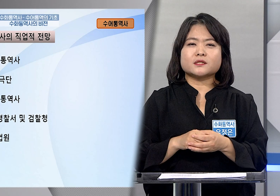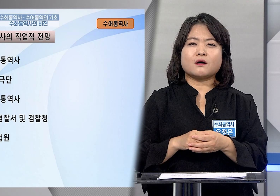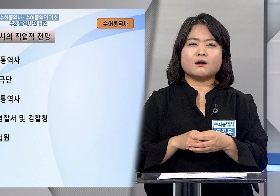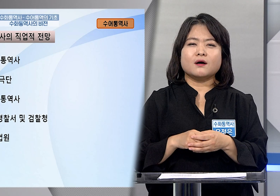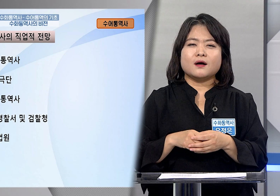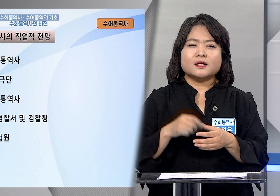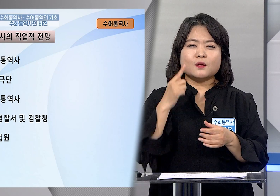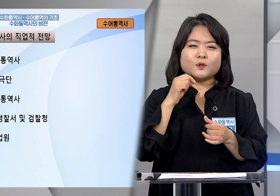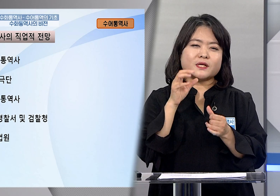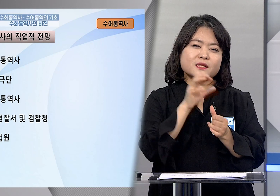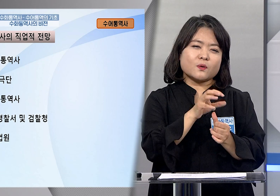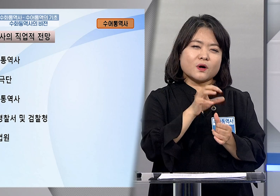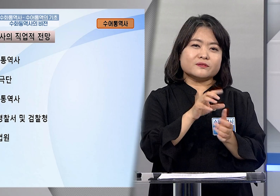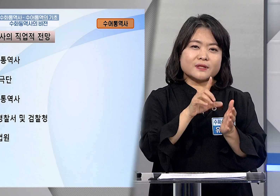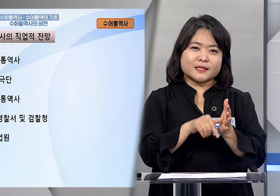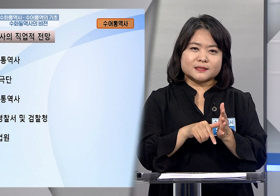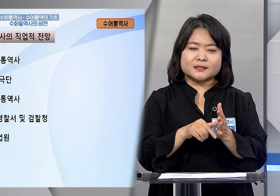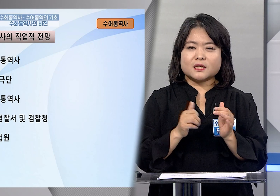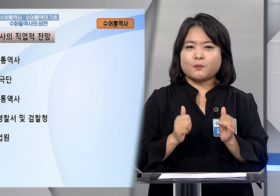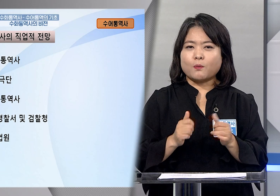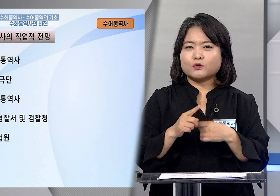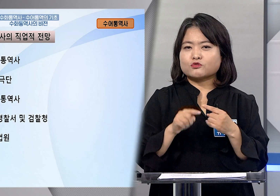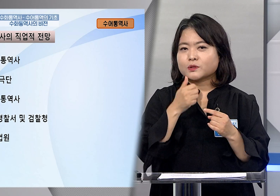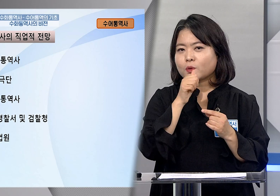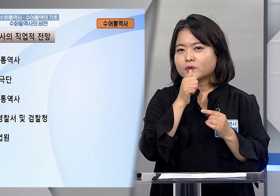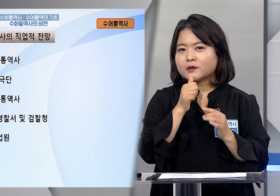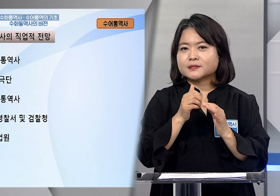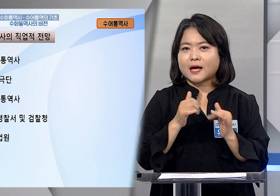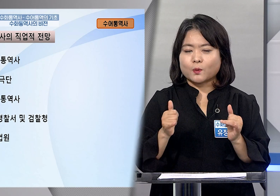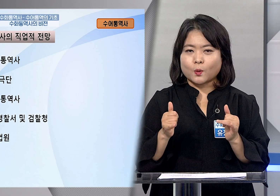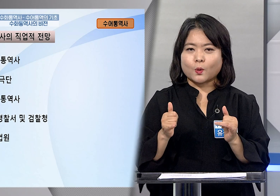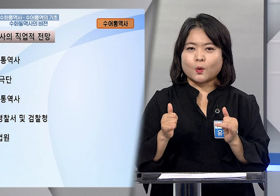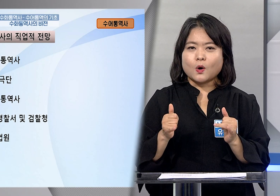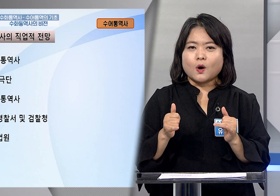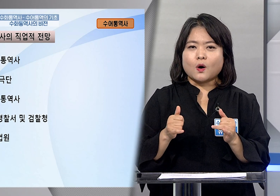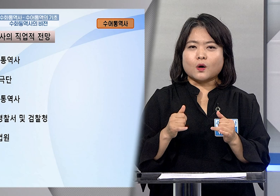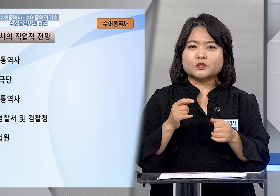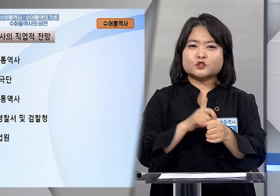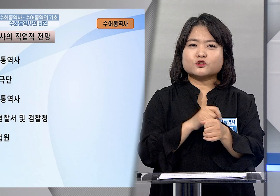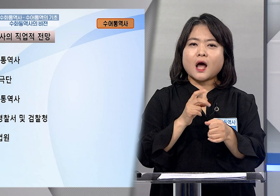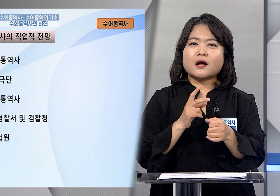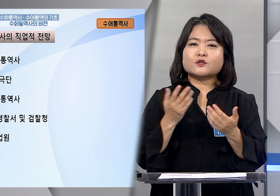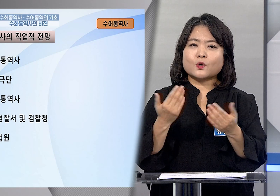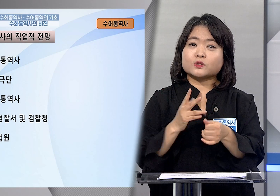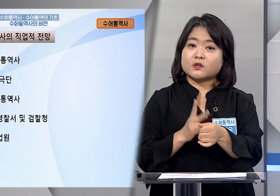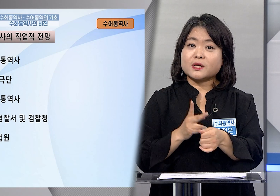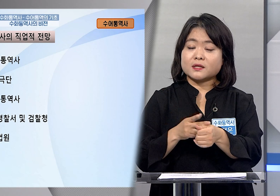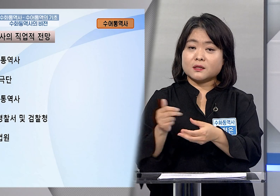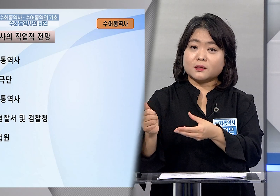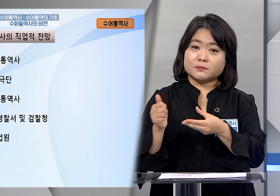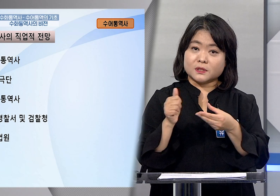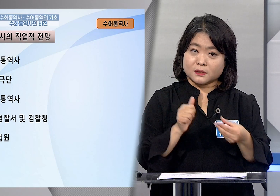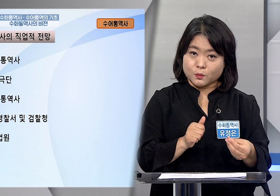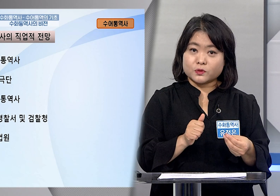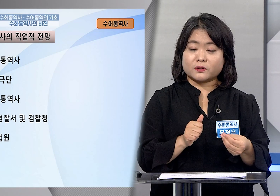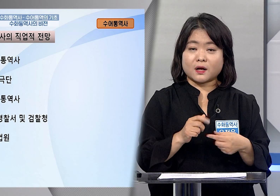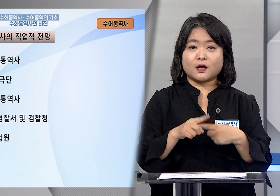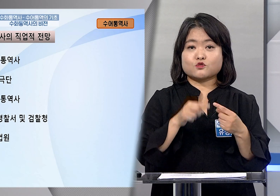그래서 일본 재생원 때는 이 법원 수화 통역사로 특수학교 선생님을 모셔다가 수화